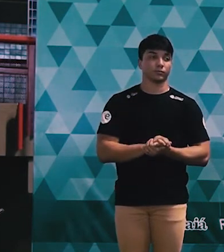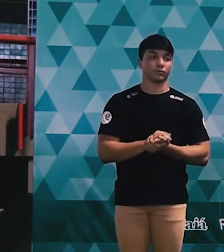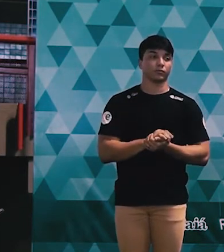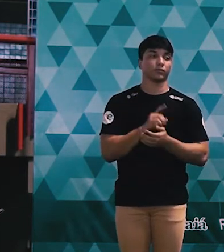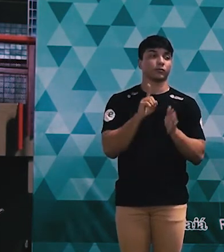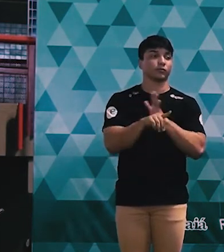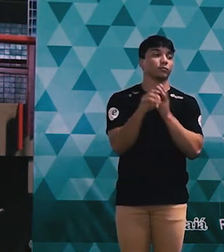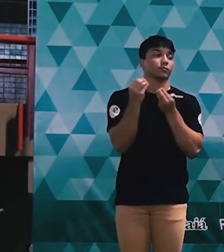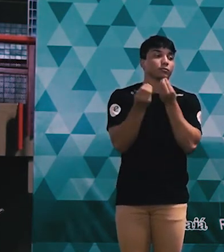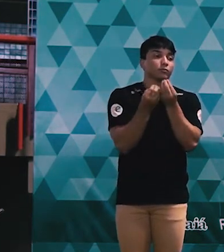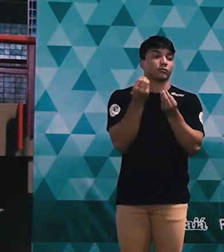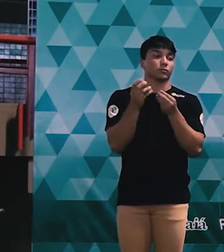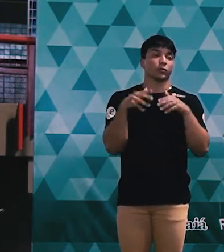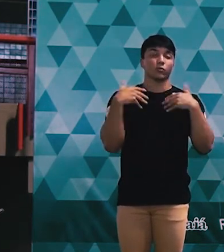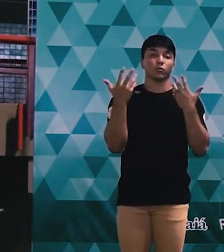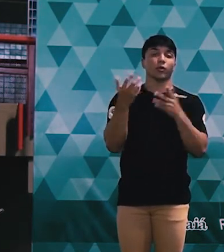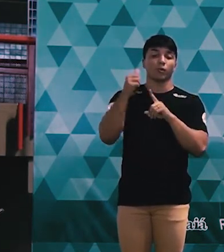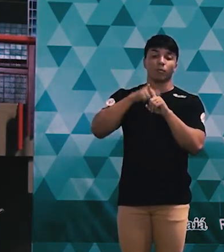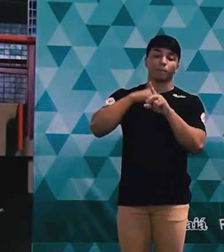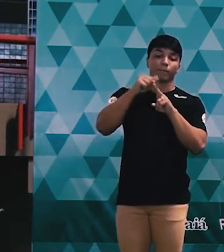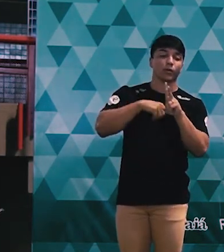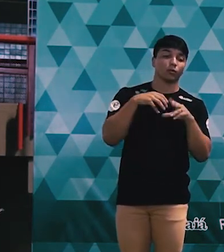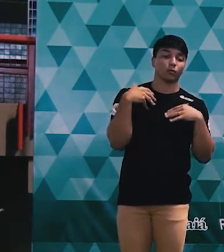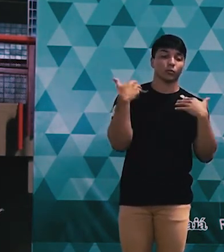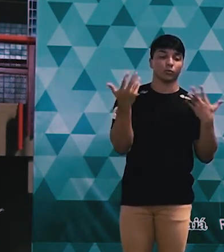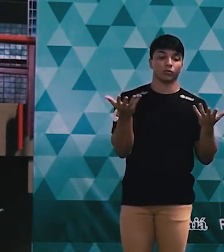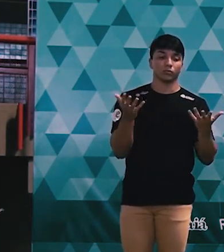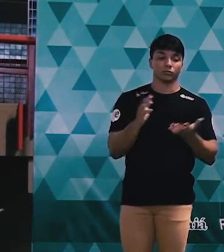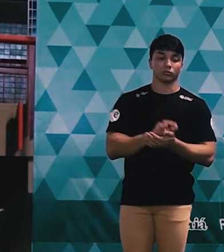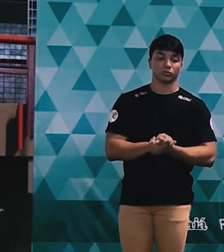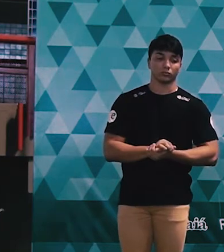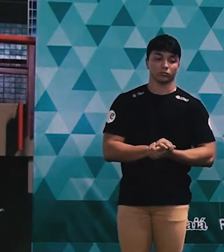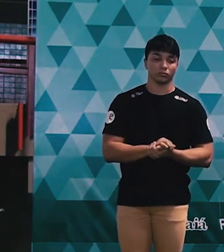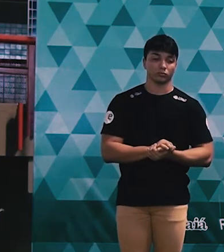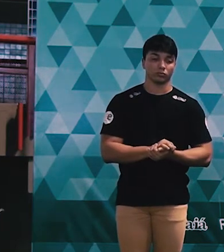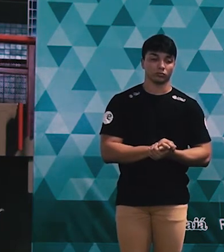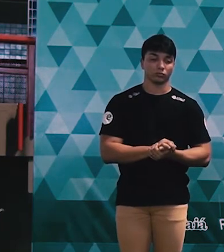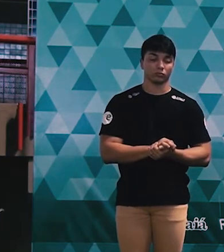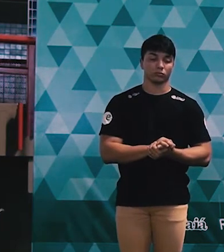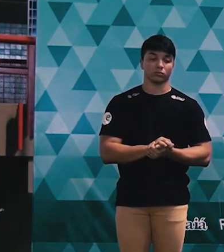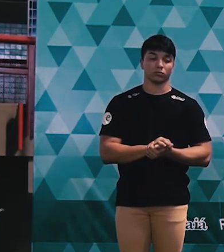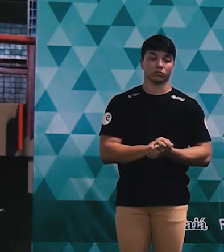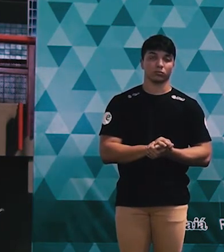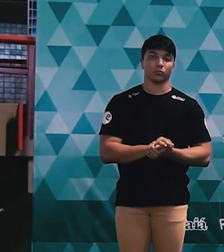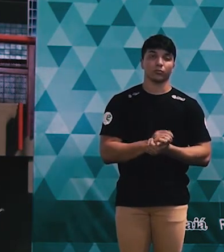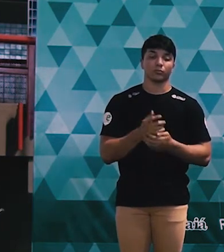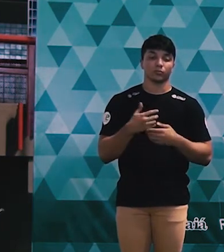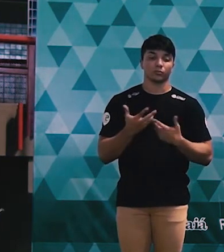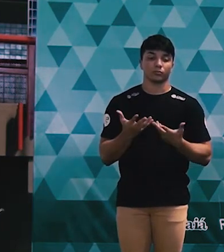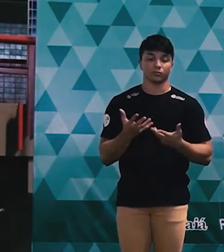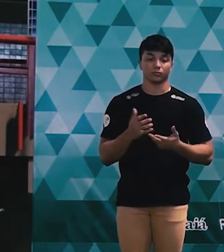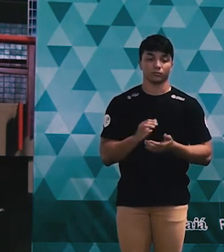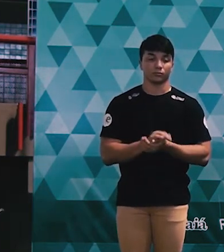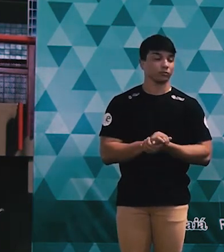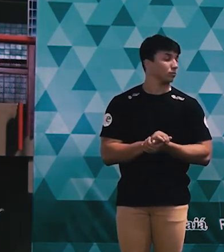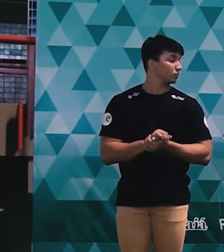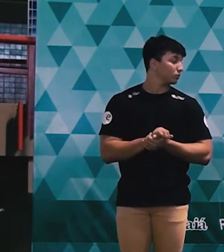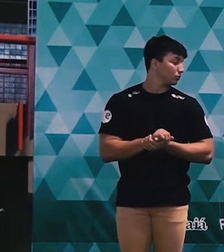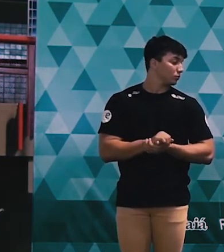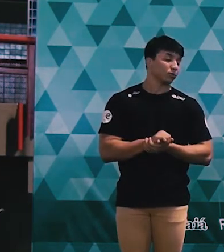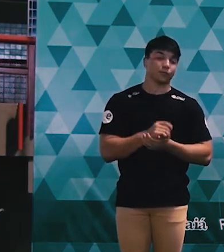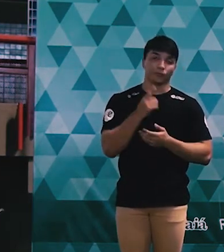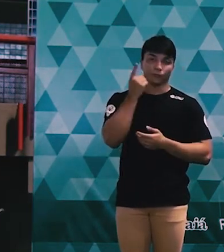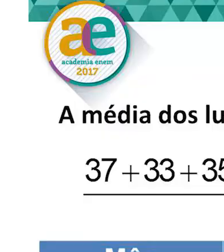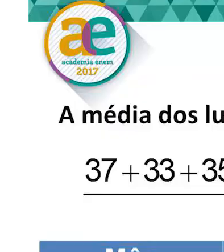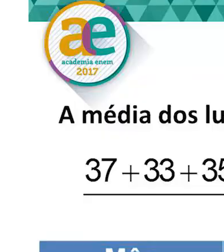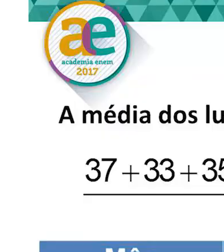seguinte: quais são esses 2 meses que tem o lucro mais próximo da média? Então como é que eu vou fazer a questão? Vamos